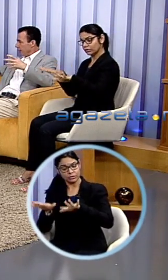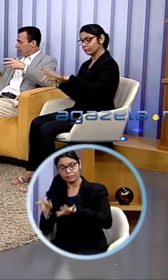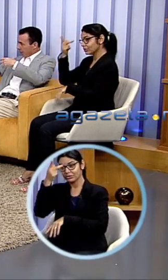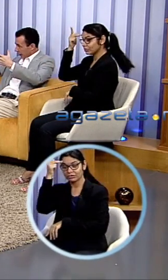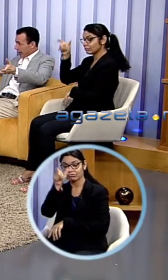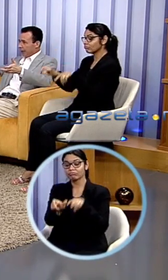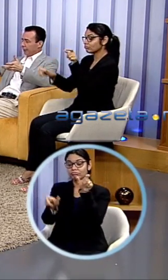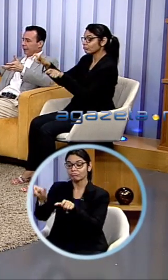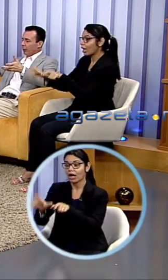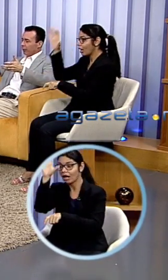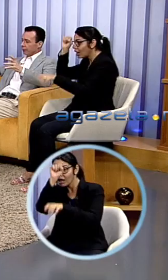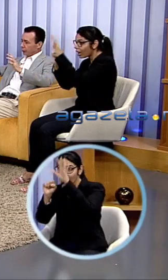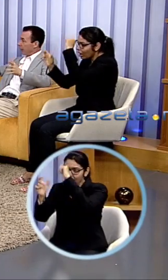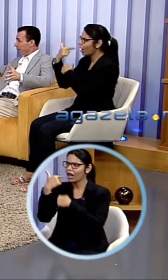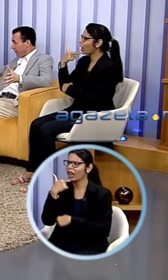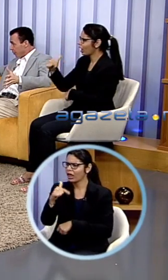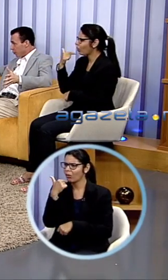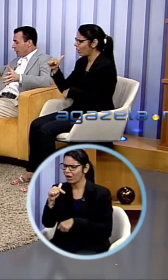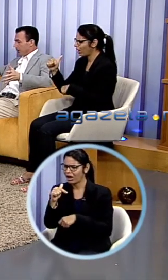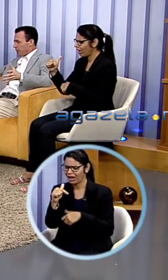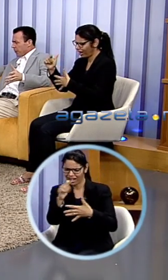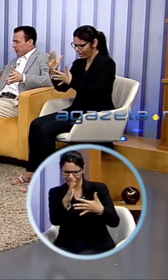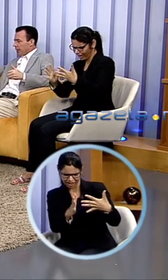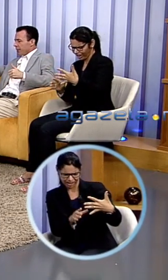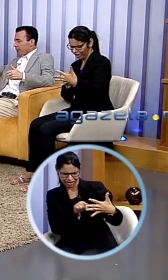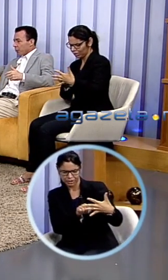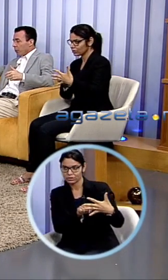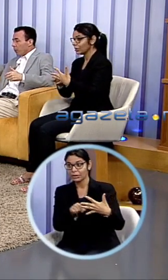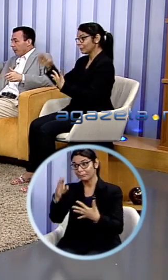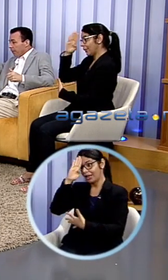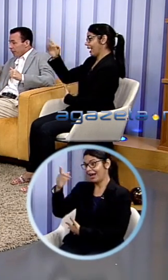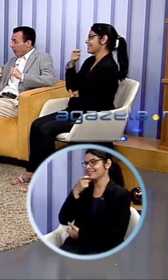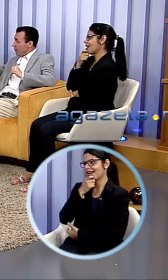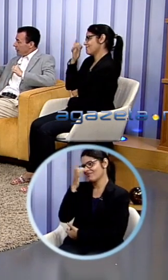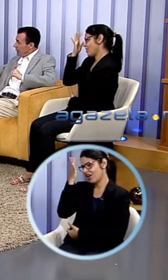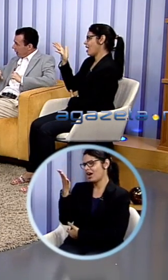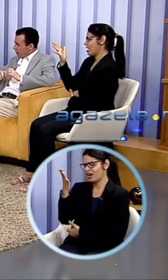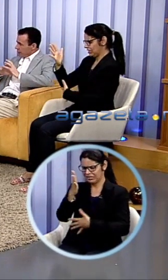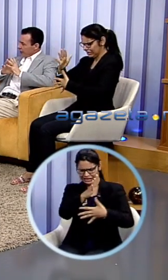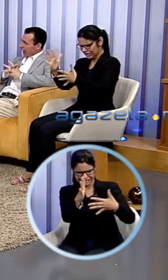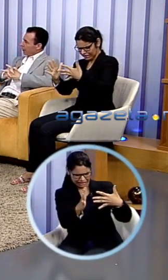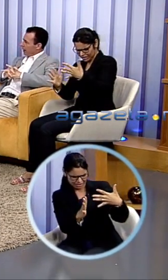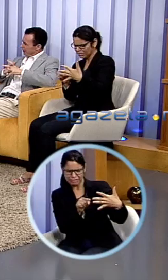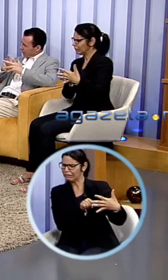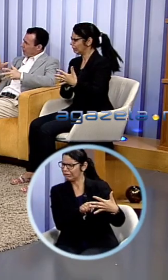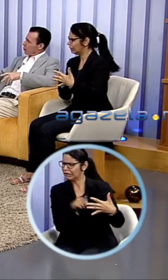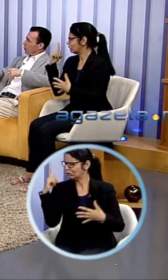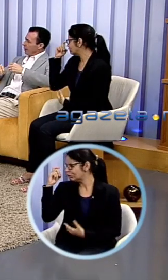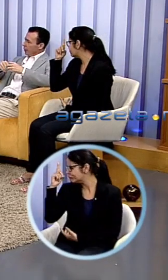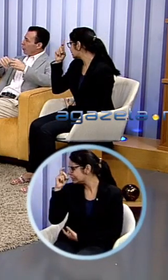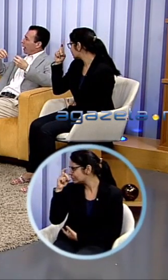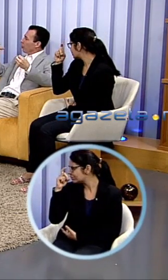né em aprender língua se torna até fácil principalmente o inglês que é mais comum mas no caso da linguagem de sinais é